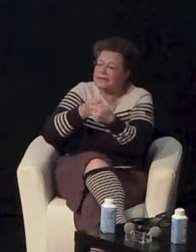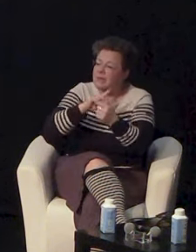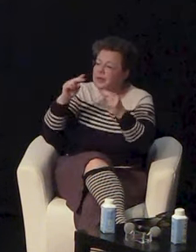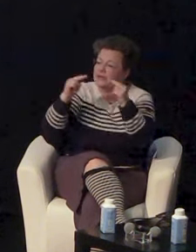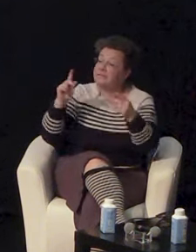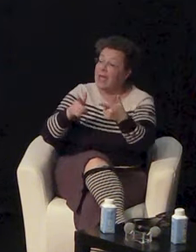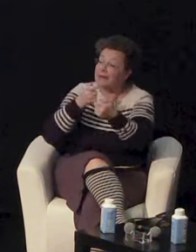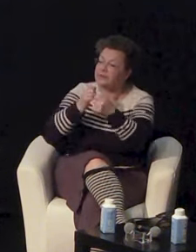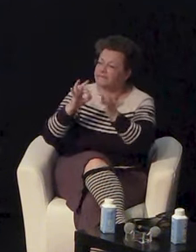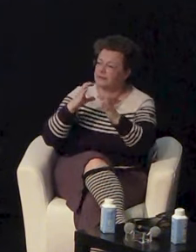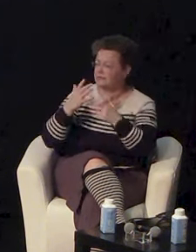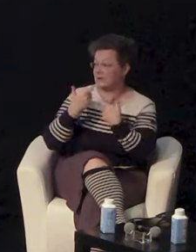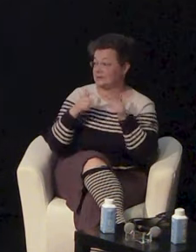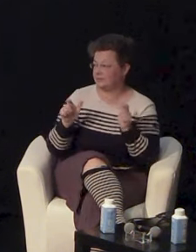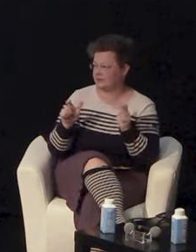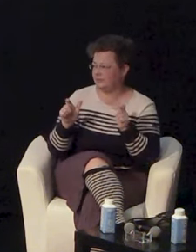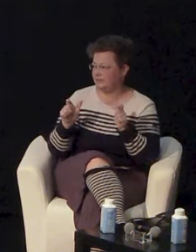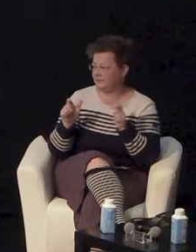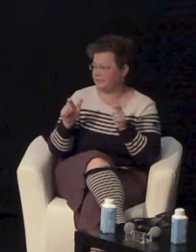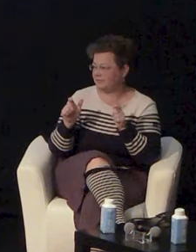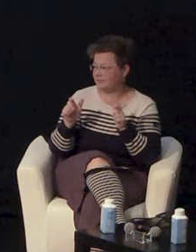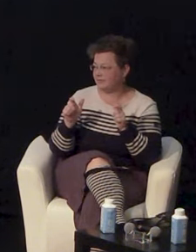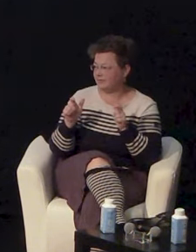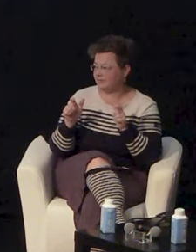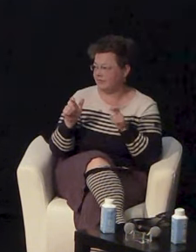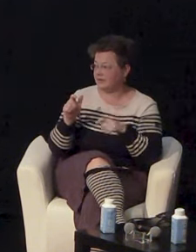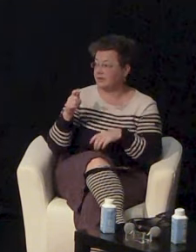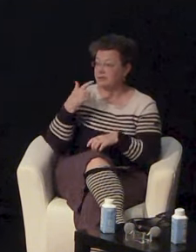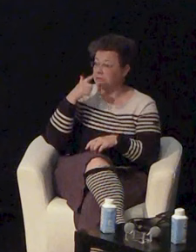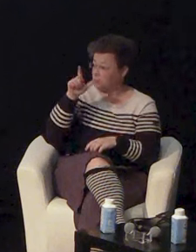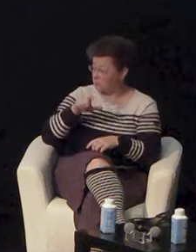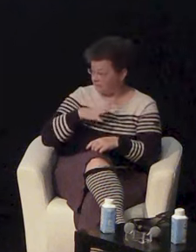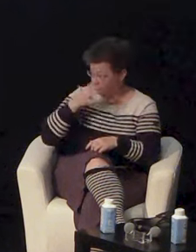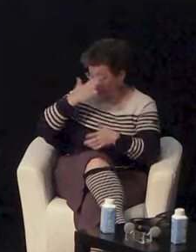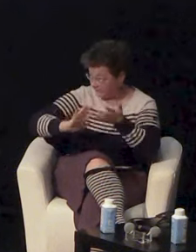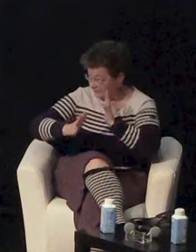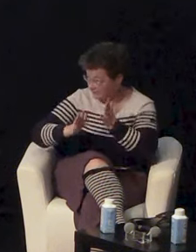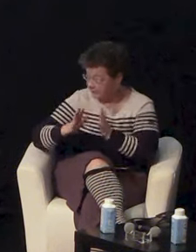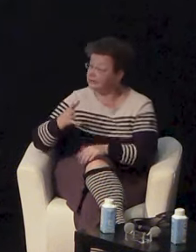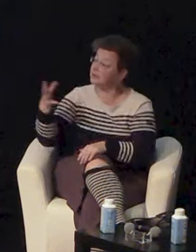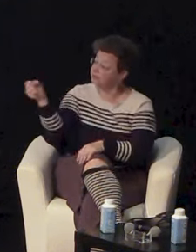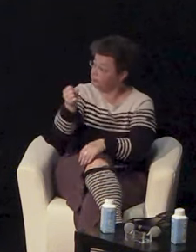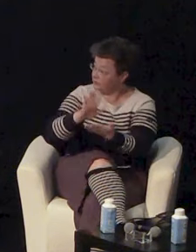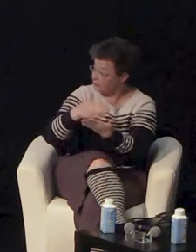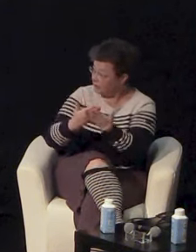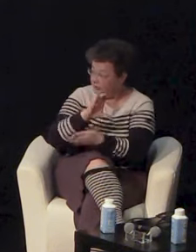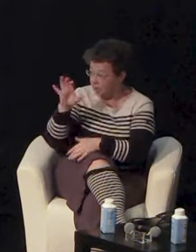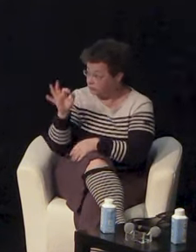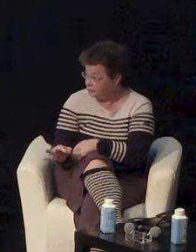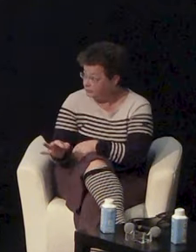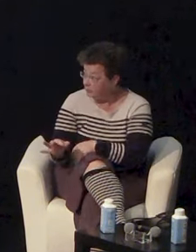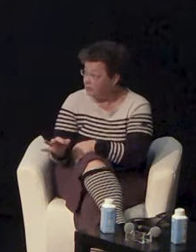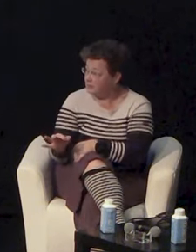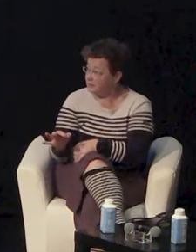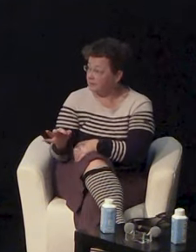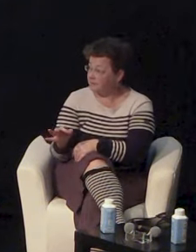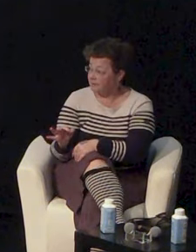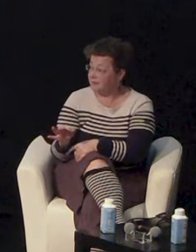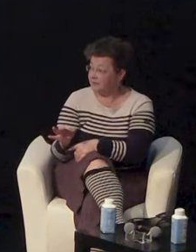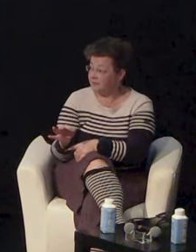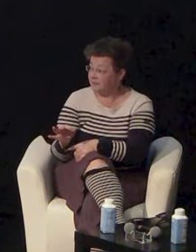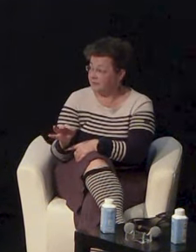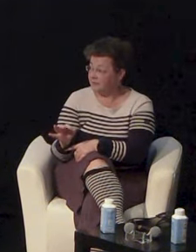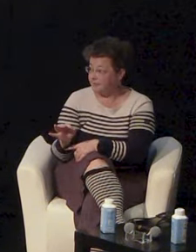sourds. Alors, ce n'est pas le niveau qui est adapté, c'est le niveau d'accessibilité qui est adapté aux personnes sourdes, parce que les cours